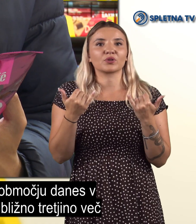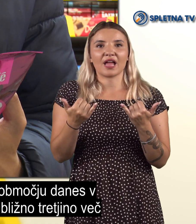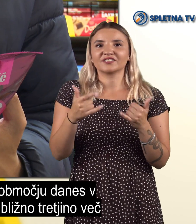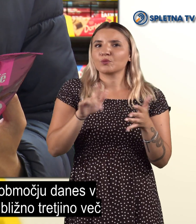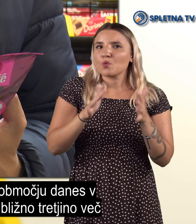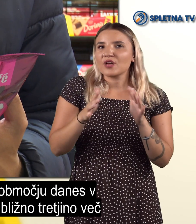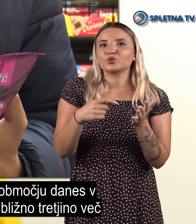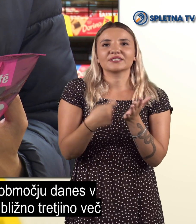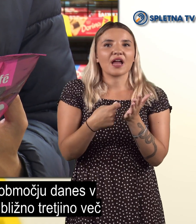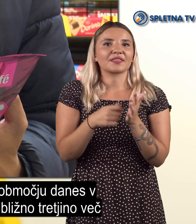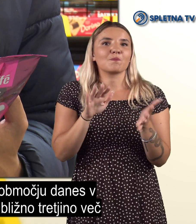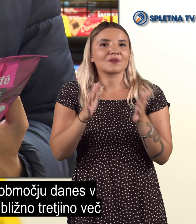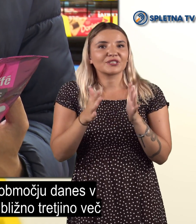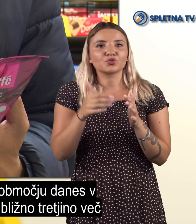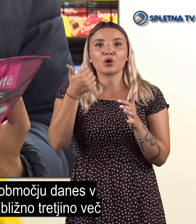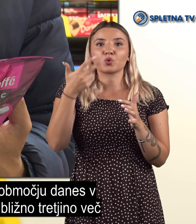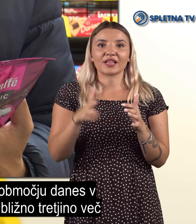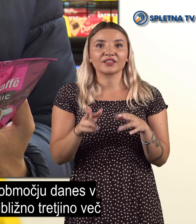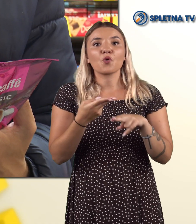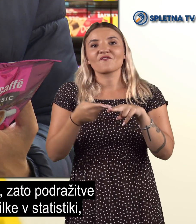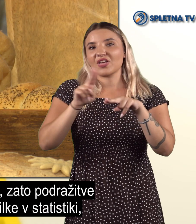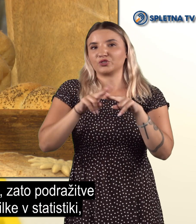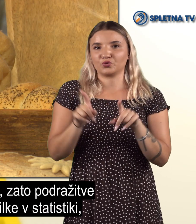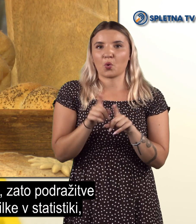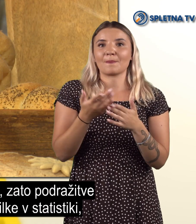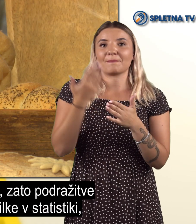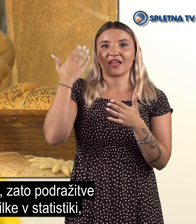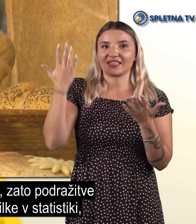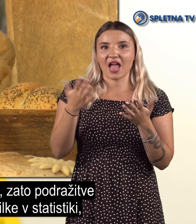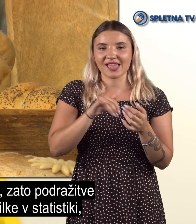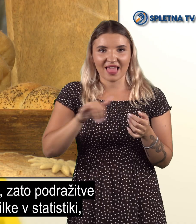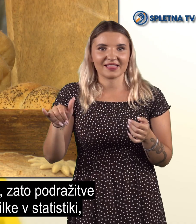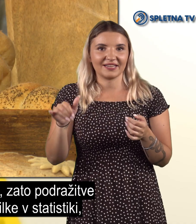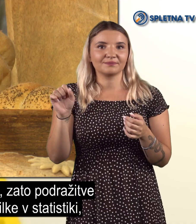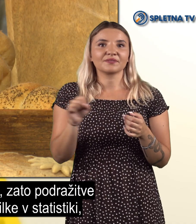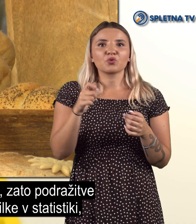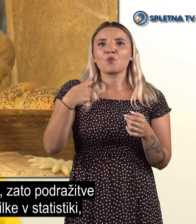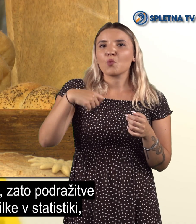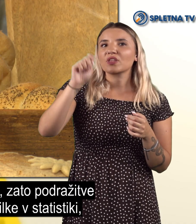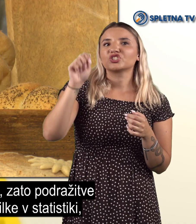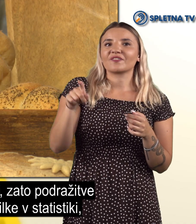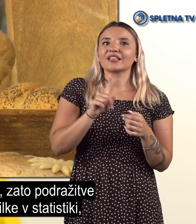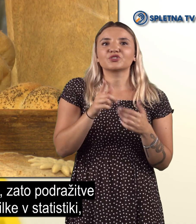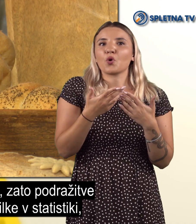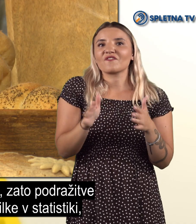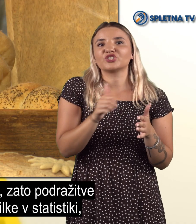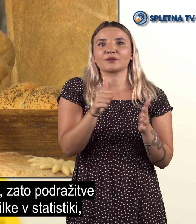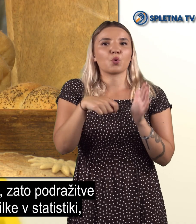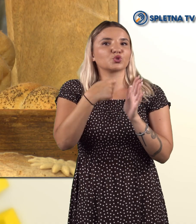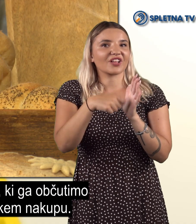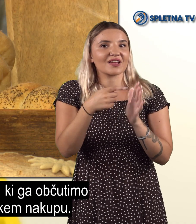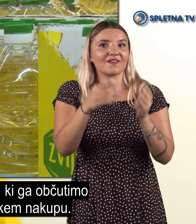v povprečju stane približno tretjino več kot pred nekaj leti, zato podražitve niso več le številke v